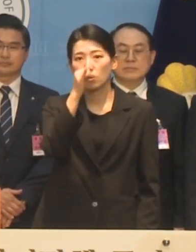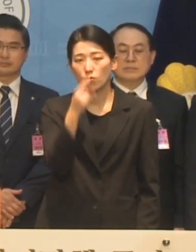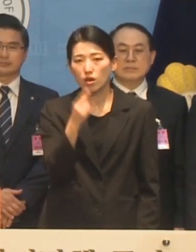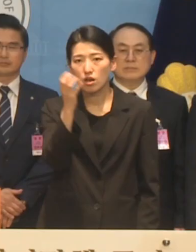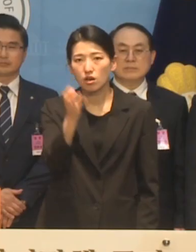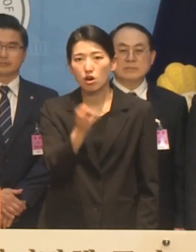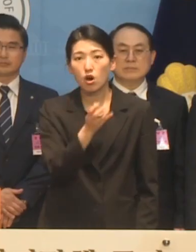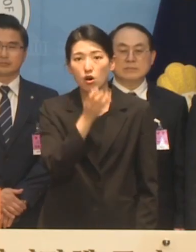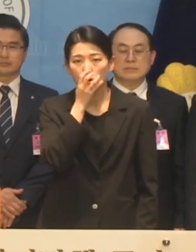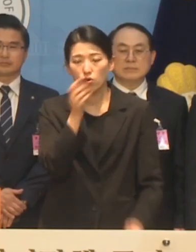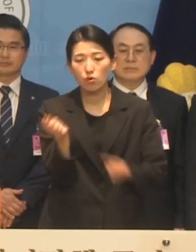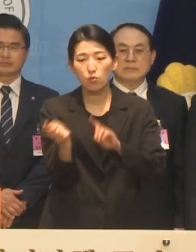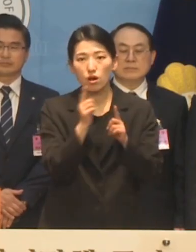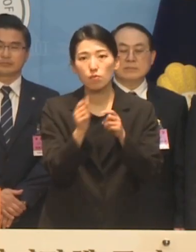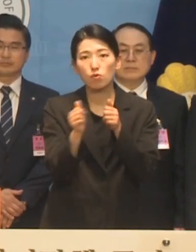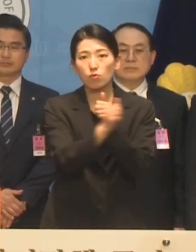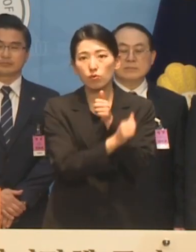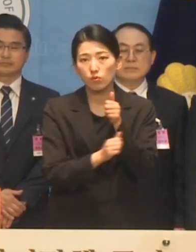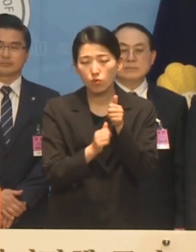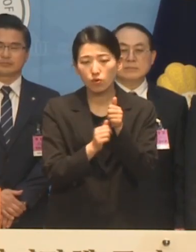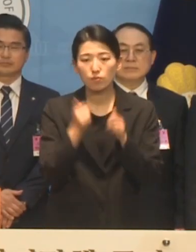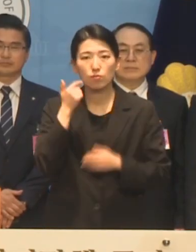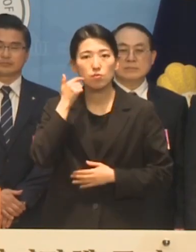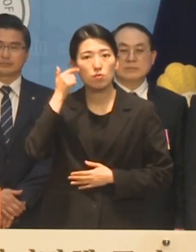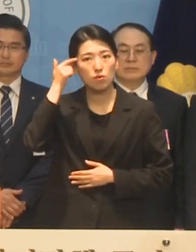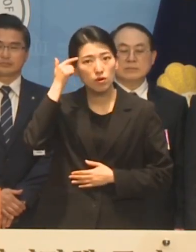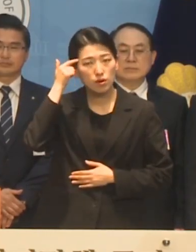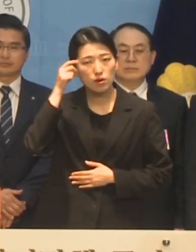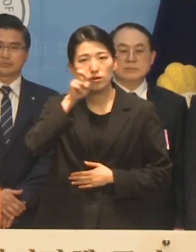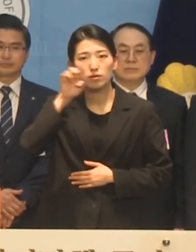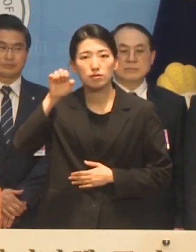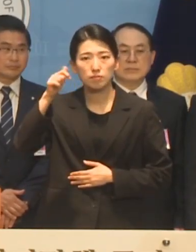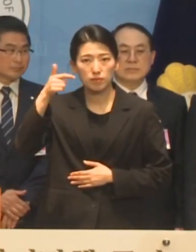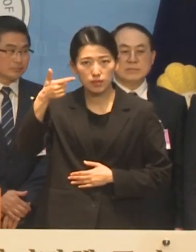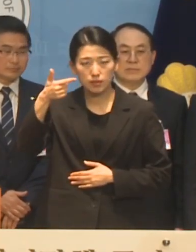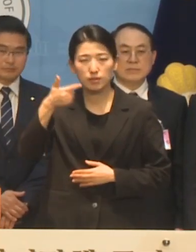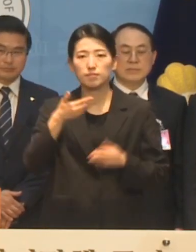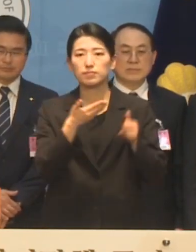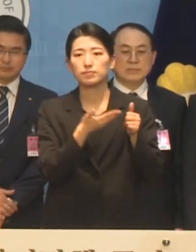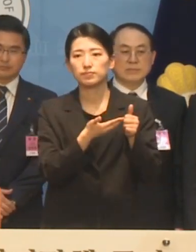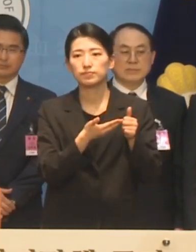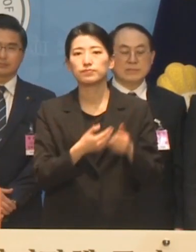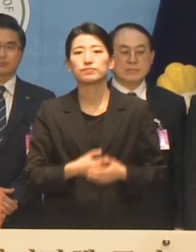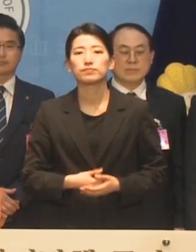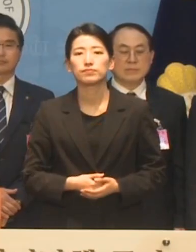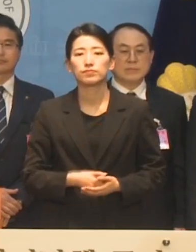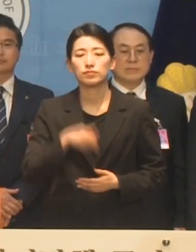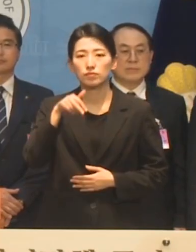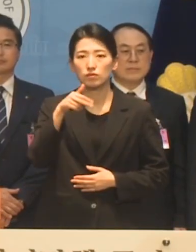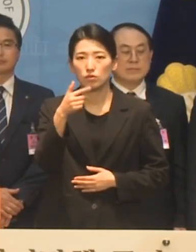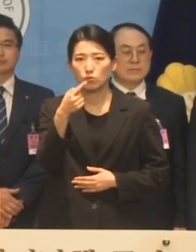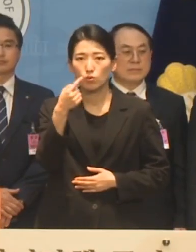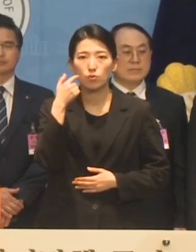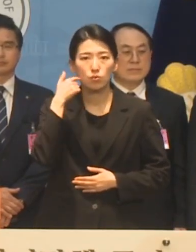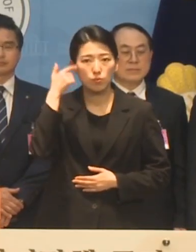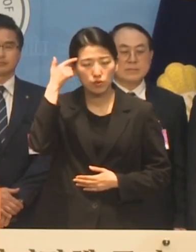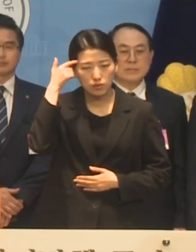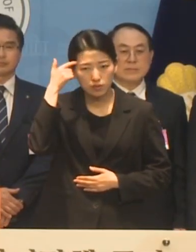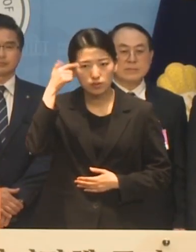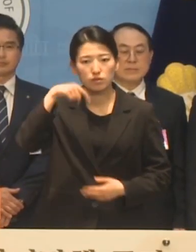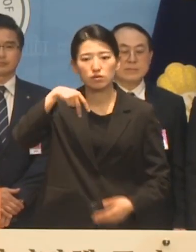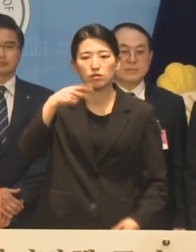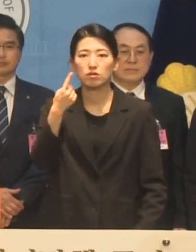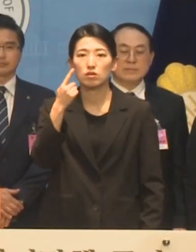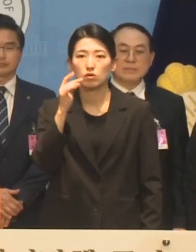협의회 목회자이신데요. 민도원 목사님, 네, 인사하시고 그다음에 조기영 목사님,